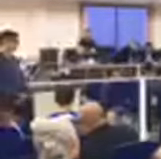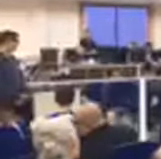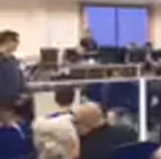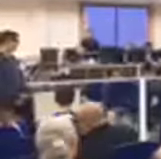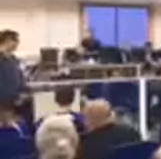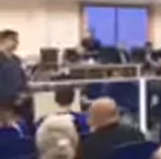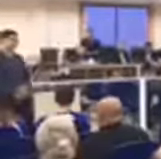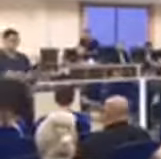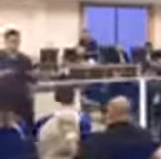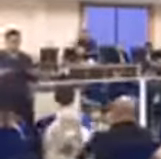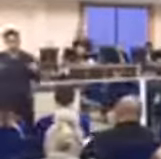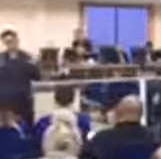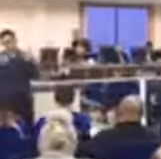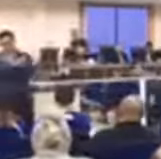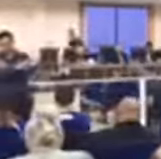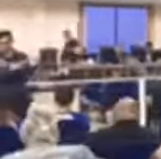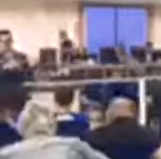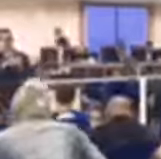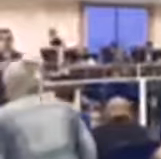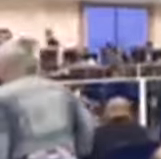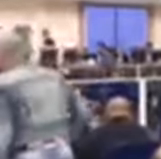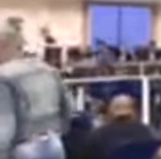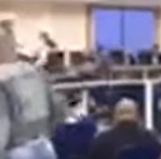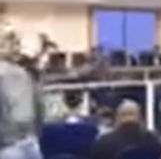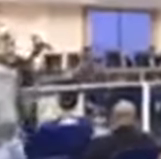Nada mais havendo a tratar,